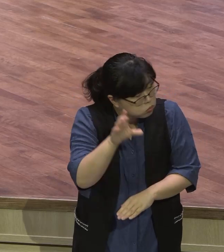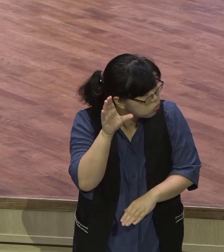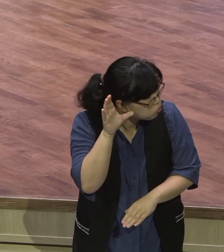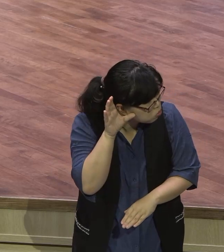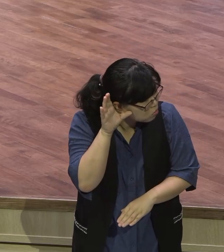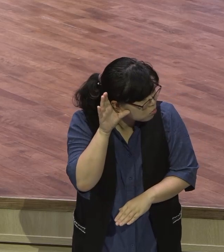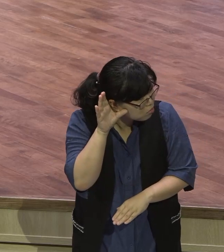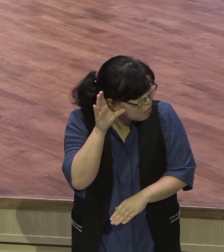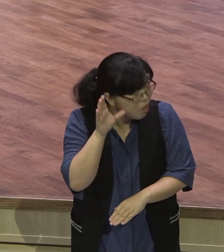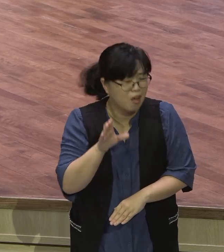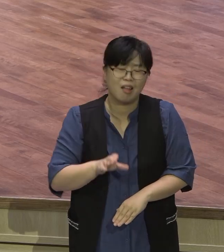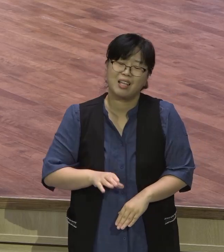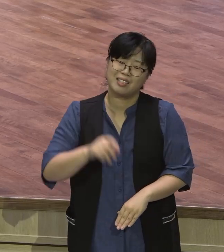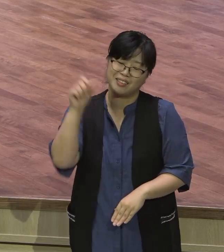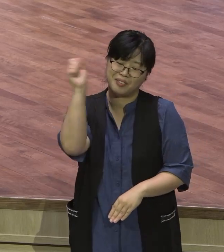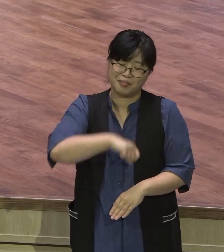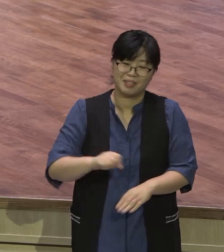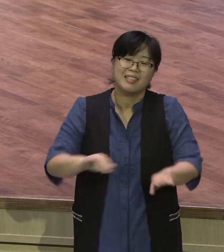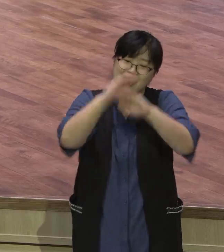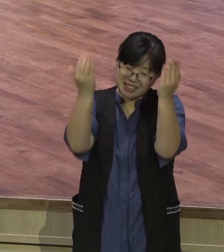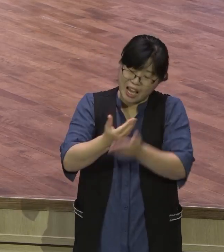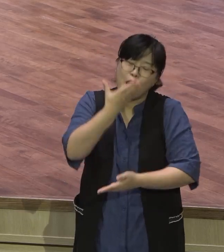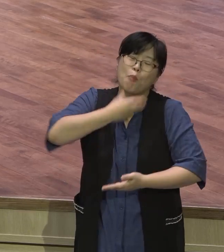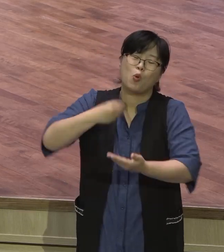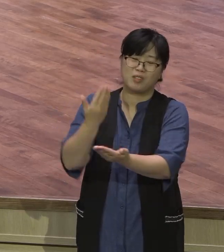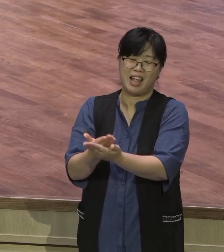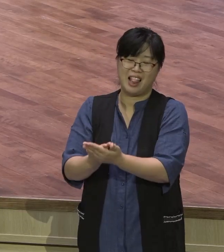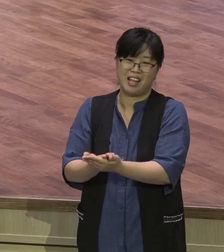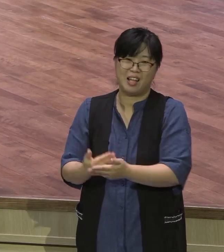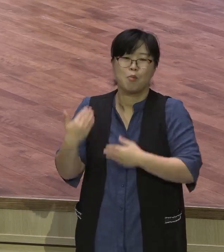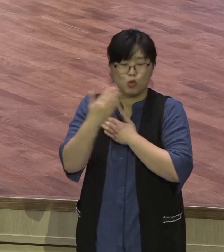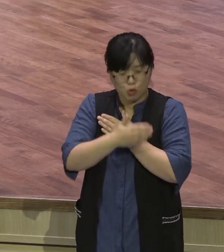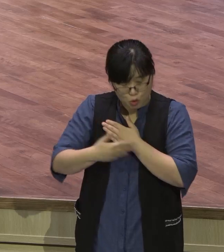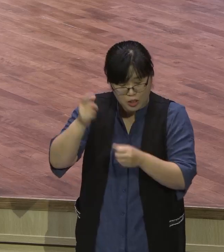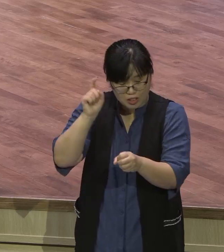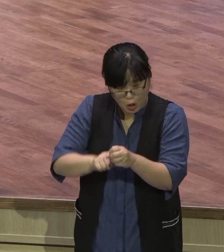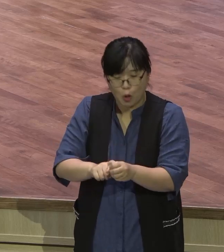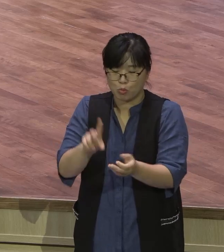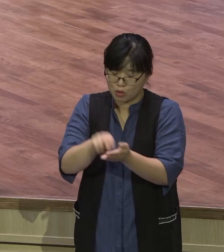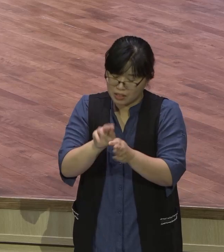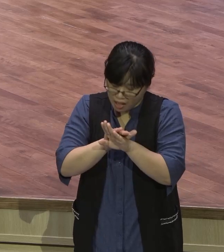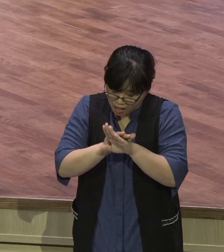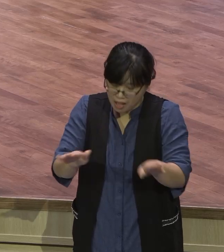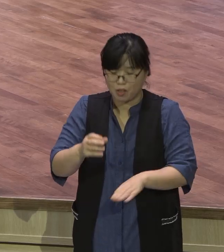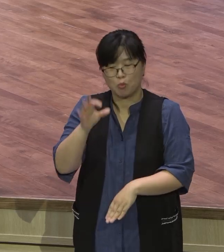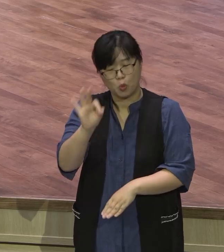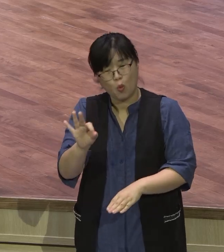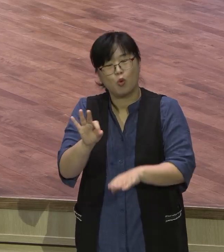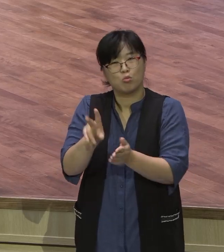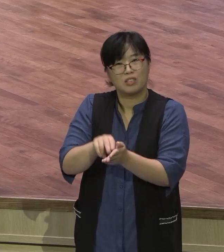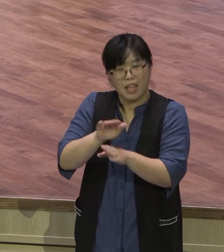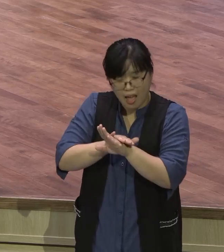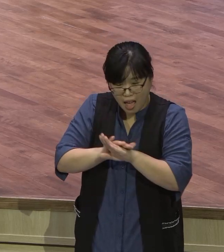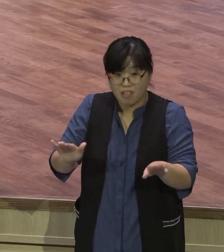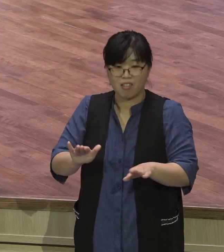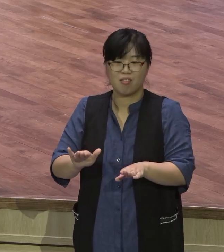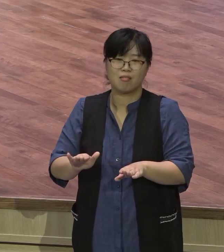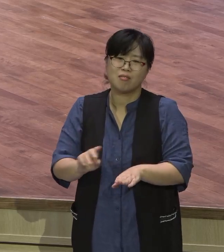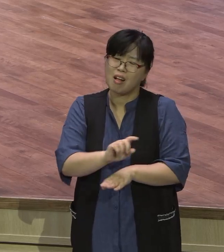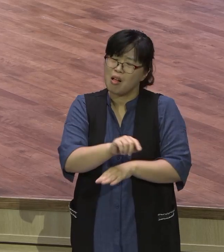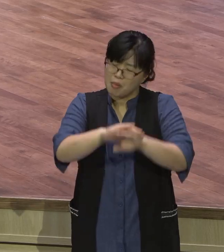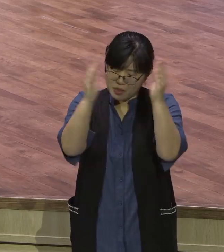종교적인 어떤 그런 영적인 게 있는 줄 알았는데 싹 다 육신적인. 이야 나 충격받았네. 유대인들 좀 고상한 줄